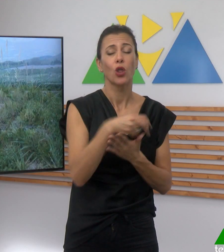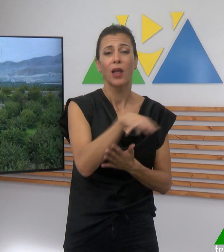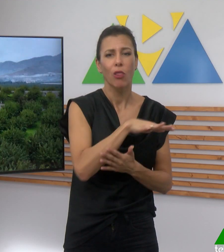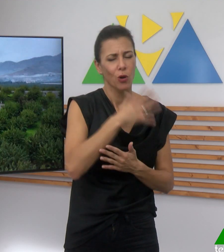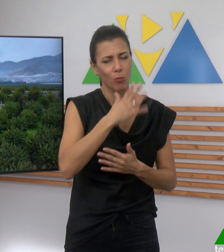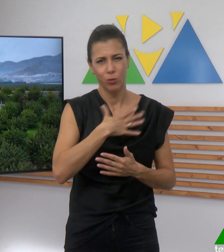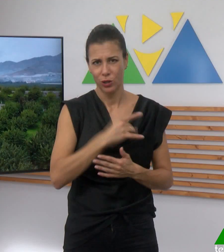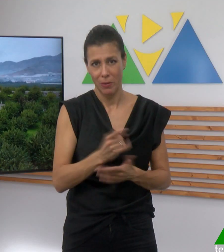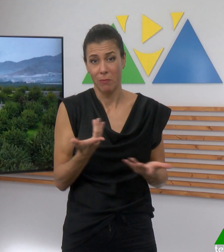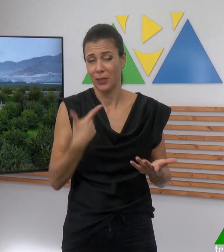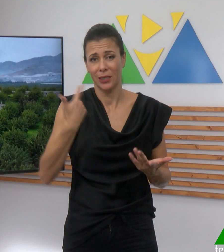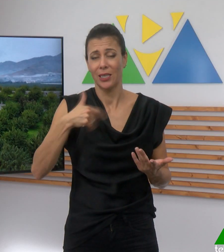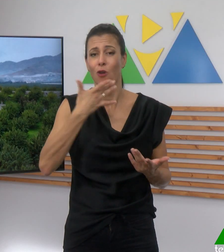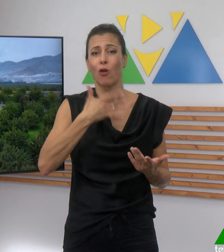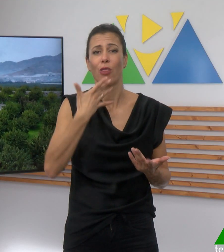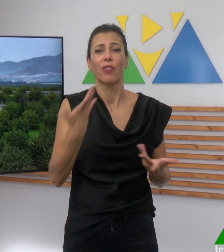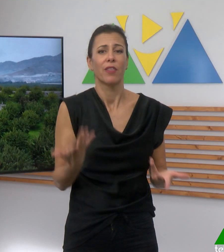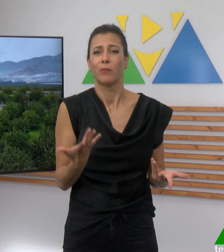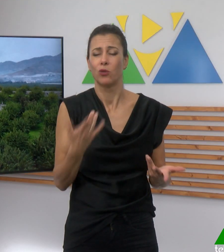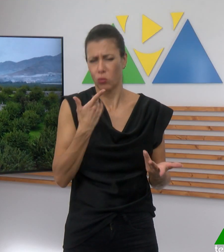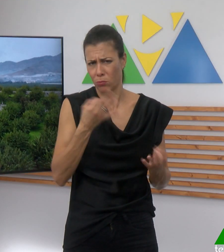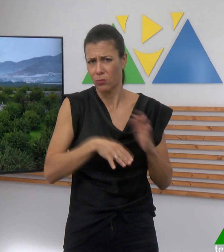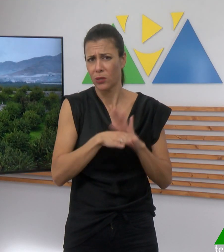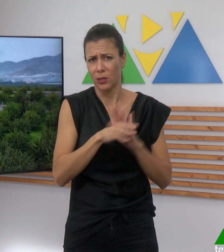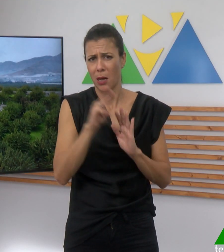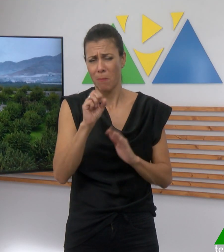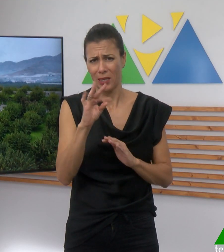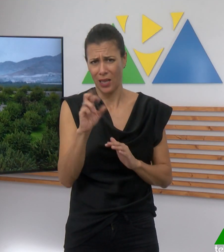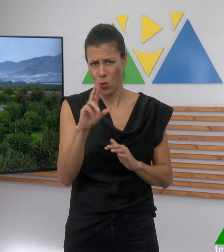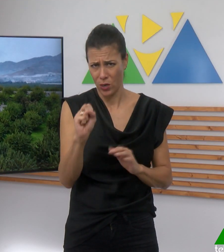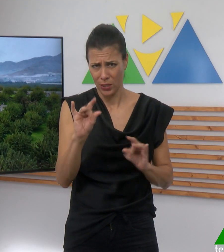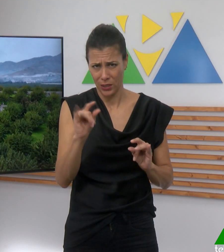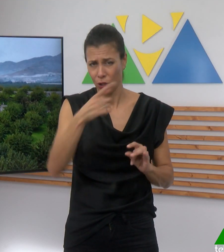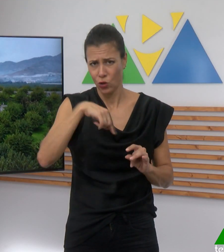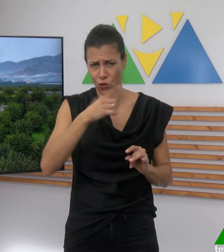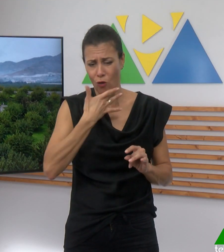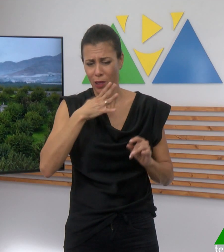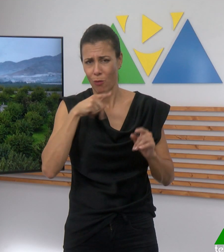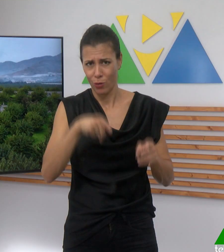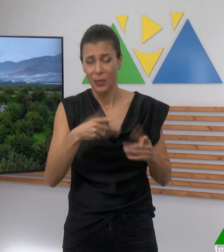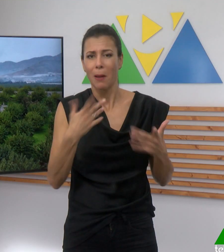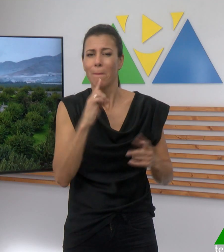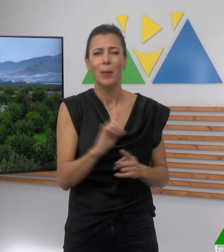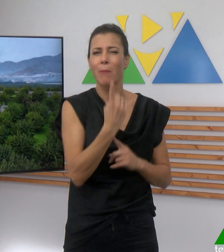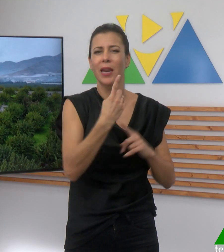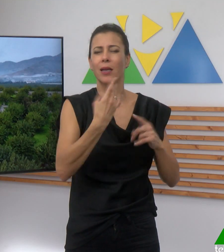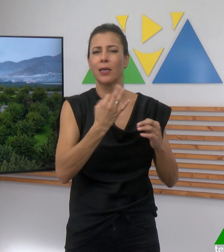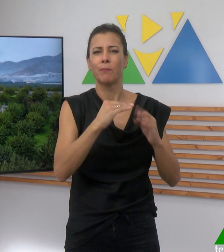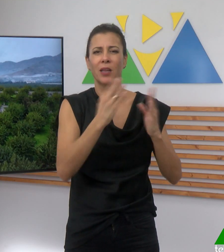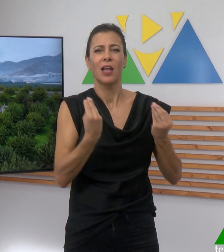sería pues lo que conocemos nosotros como Bueno Sigue siendo patura evidentemente nosotros nos referimos a ese primer asentamiento donde posiblemente